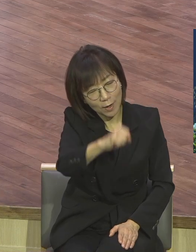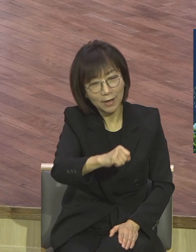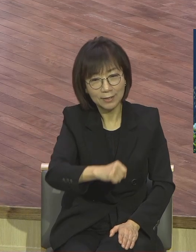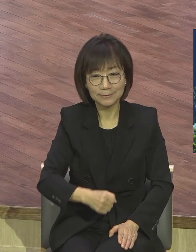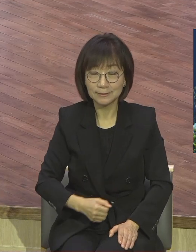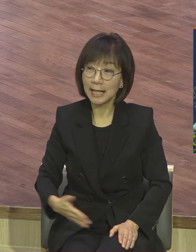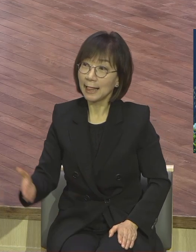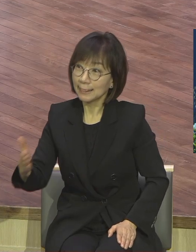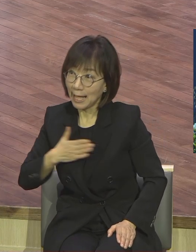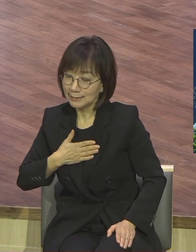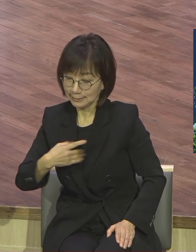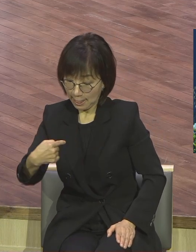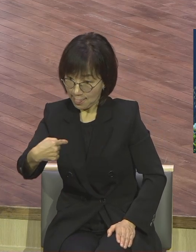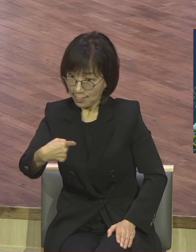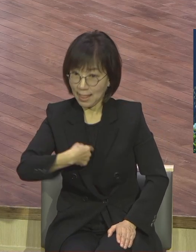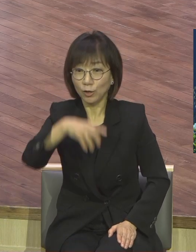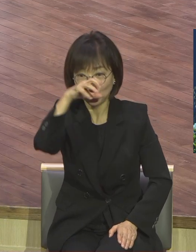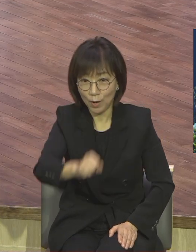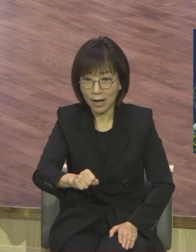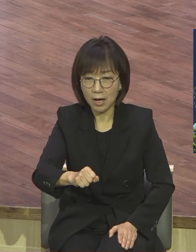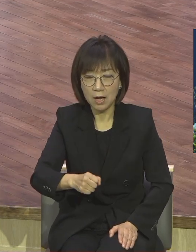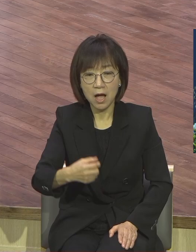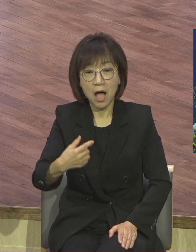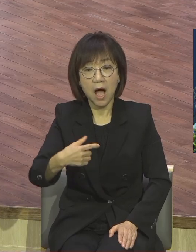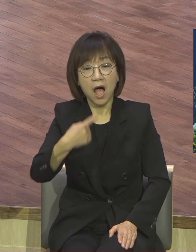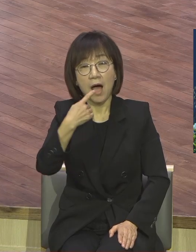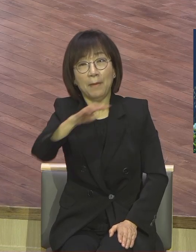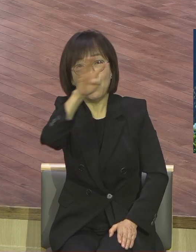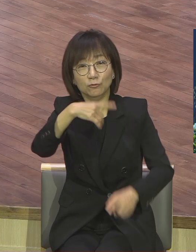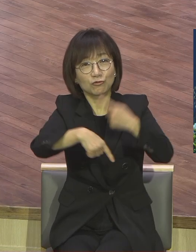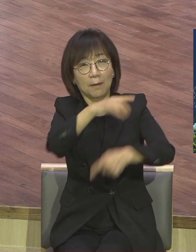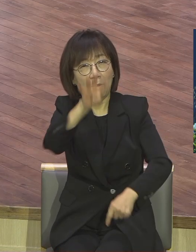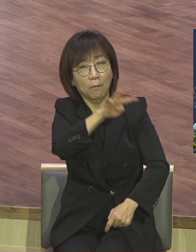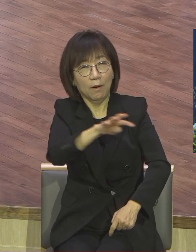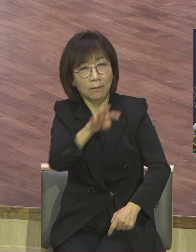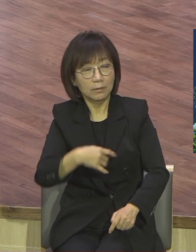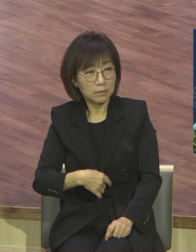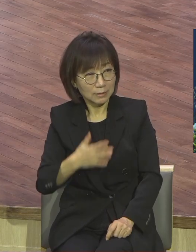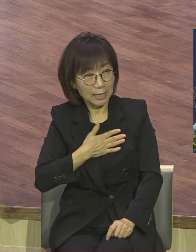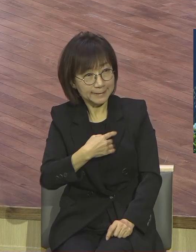나는 내가 좋아. 나는 내가 좋아를 계속 반복하라는 얘기.